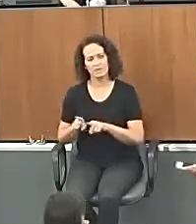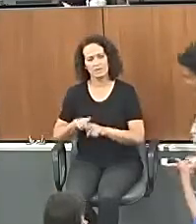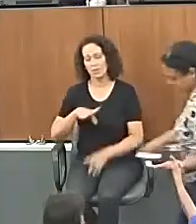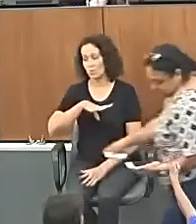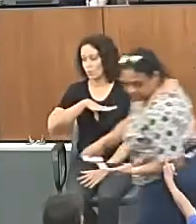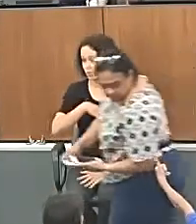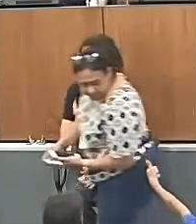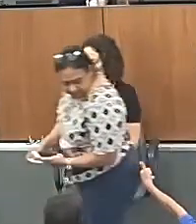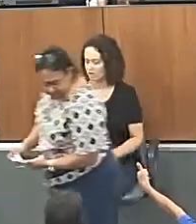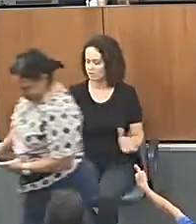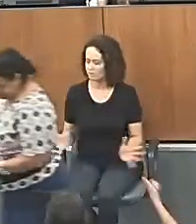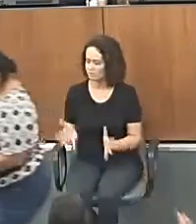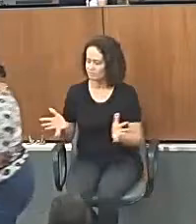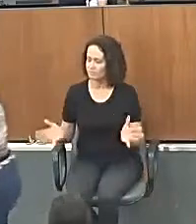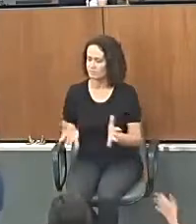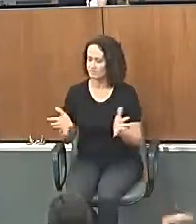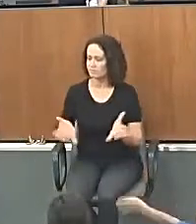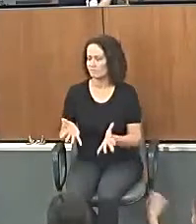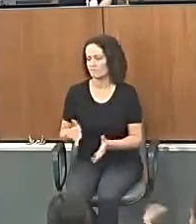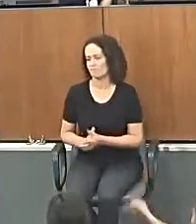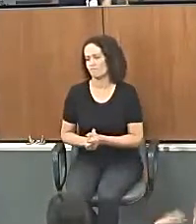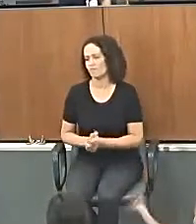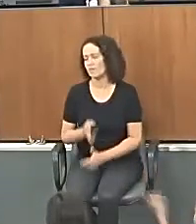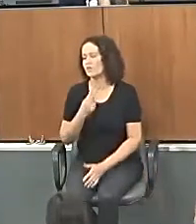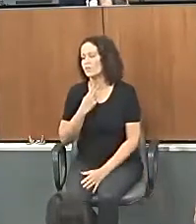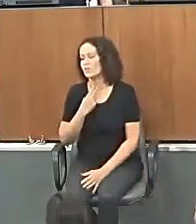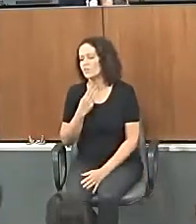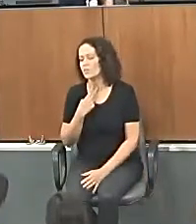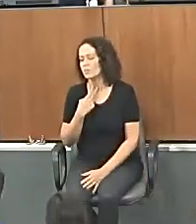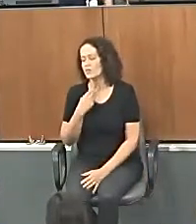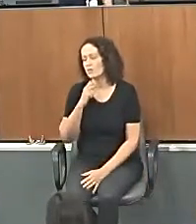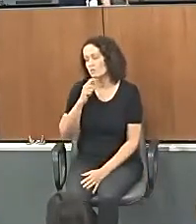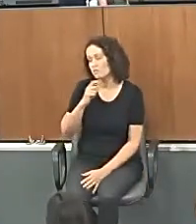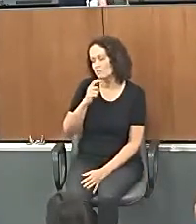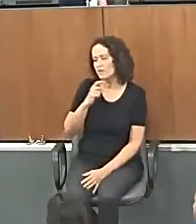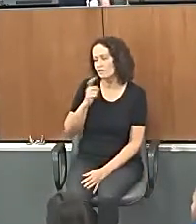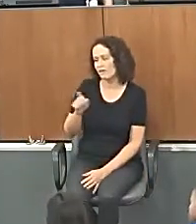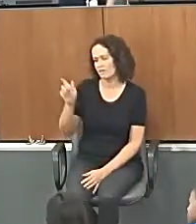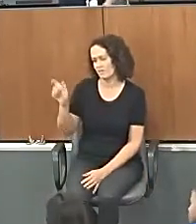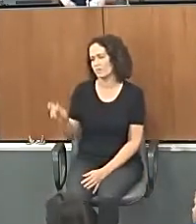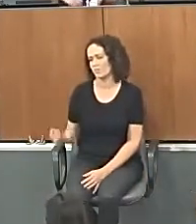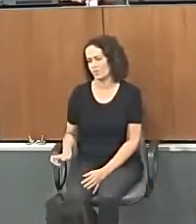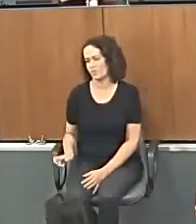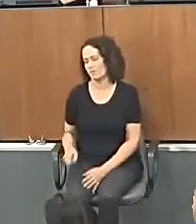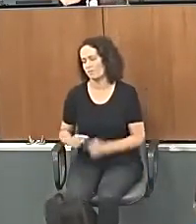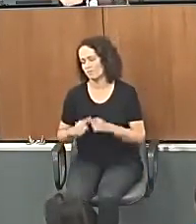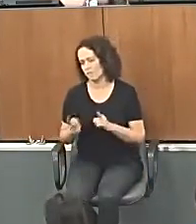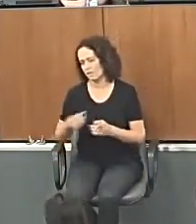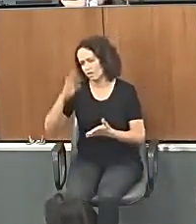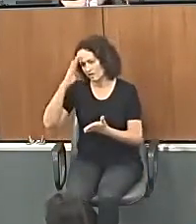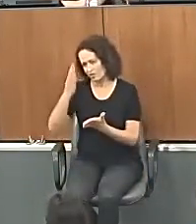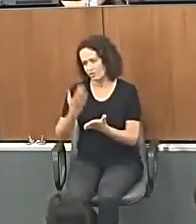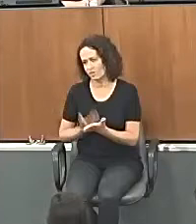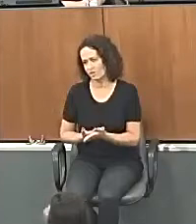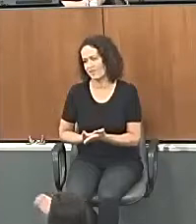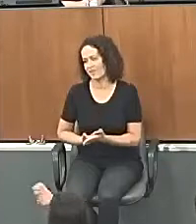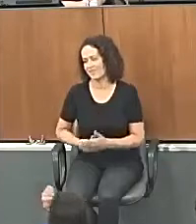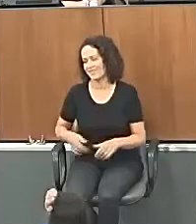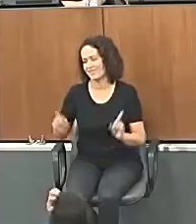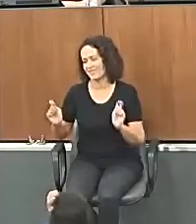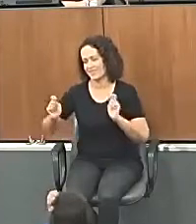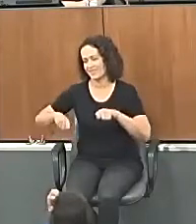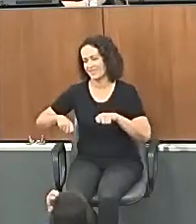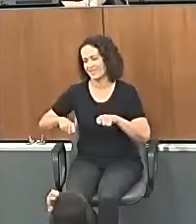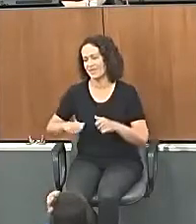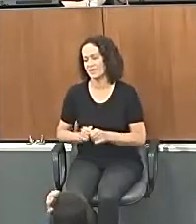ao invés de sempre nós duvidamos do potencial e da capacidade dela sempre nós te nós tivermos esse não como início